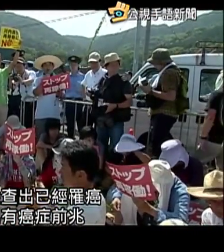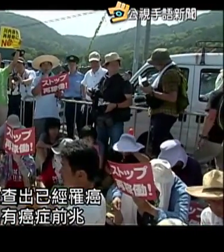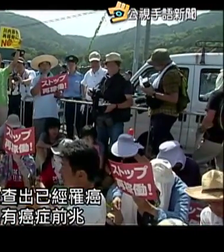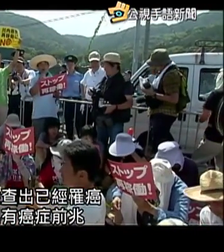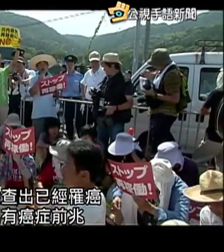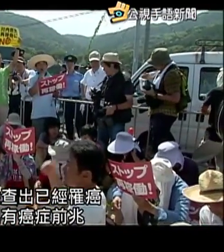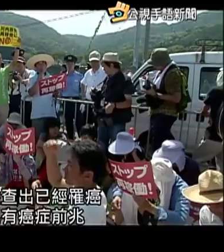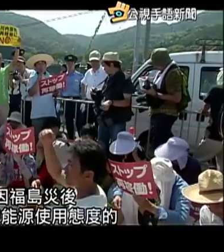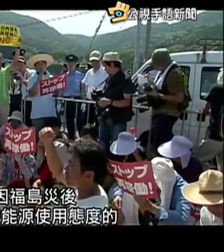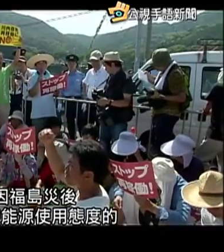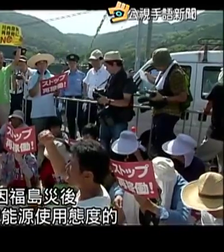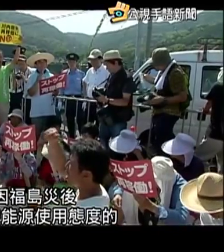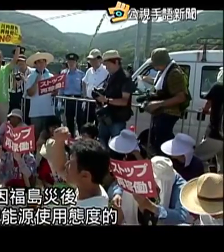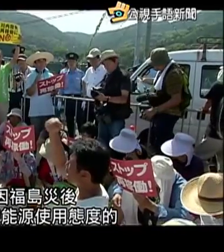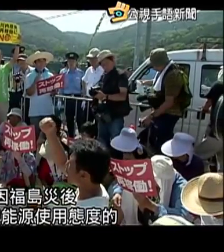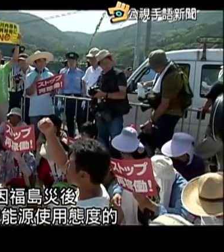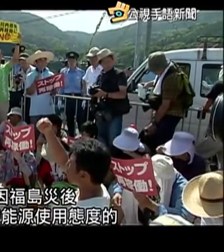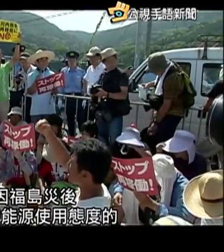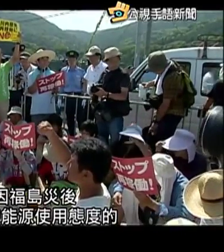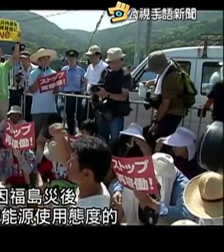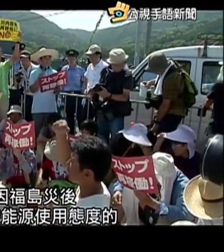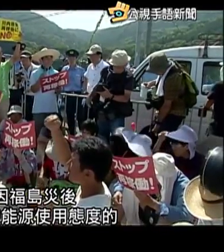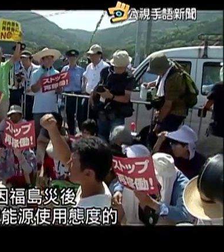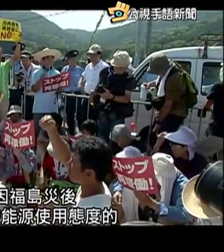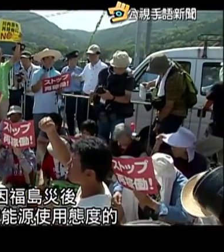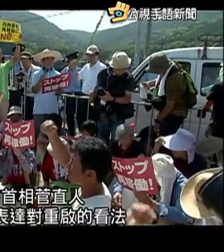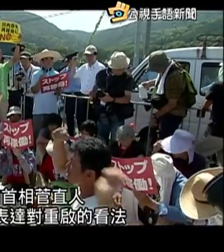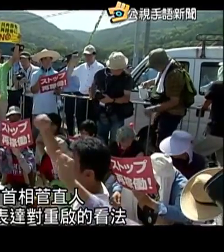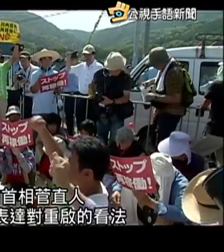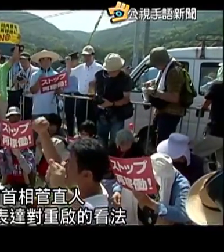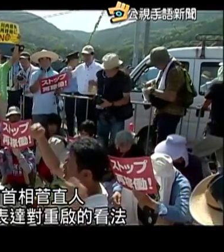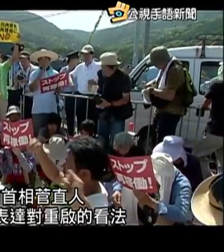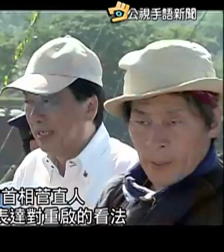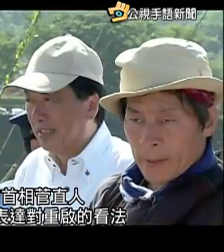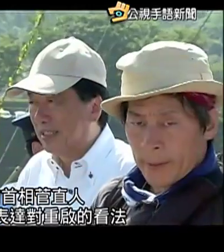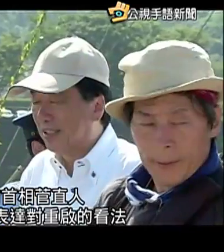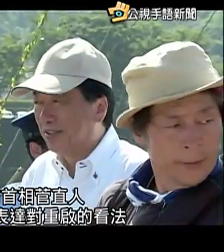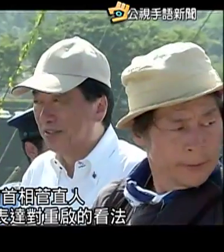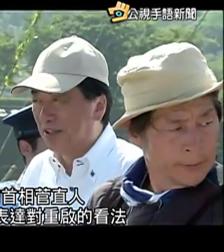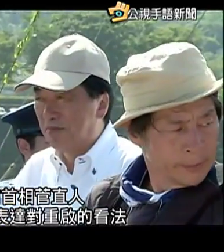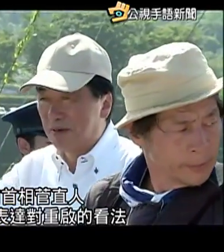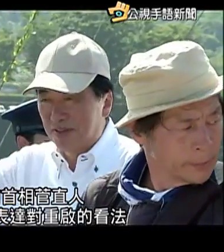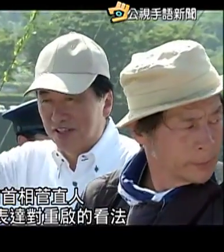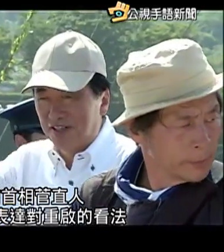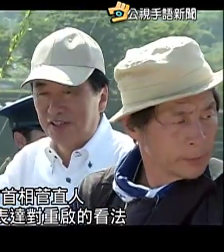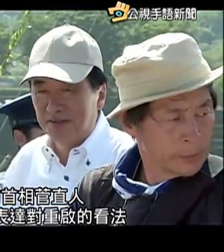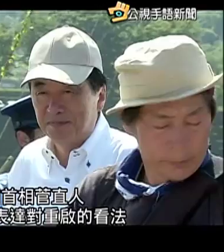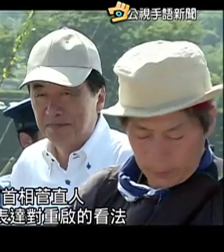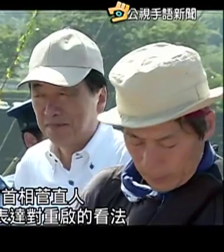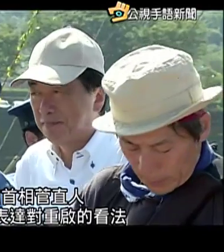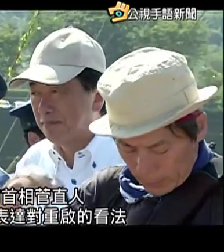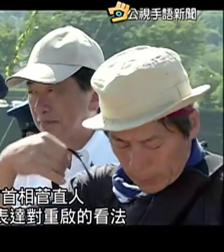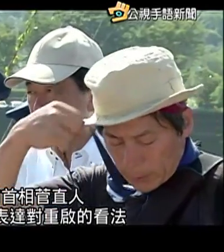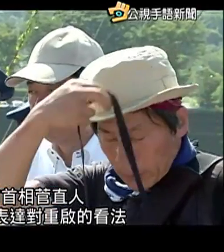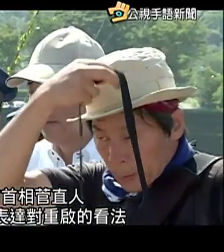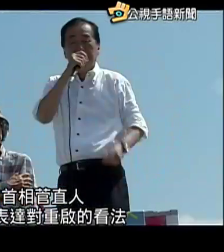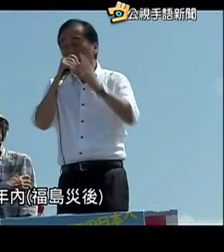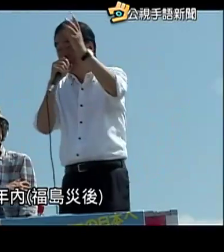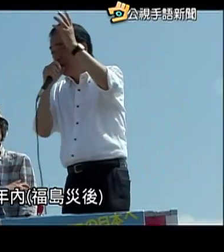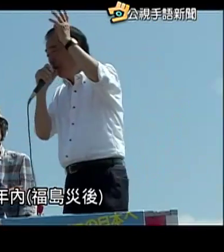因福岛灾后而转变能源使用态度的前首相菅直人也现身表达对重启的看法。 最も